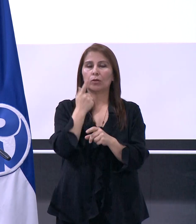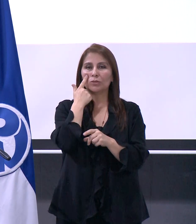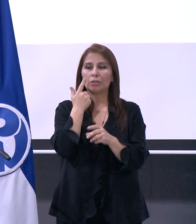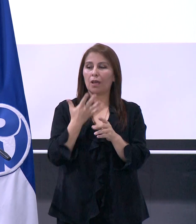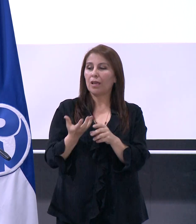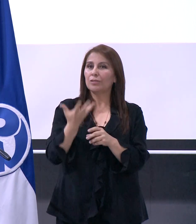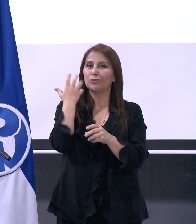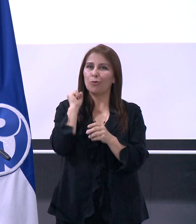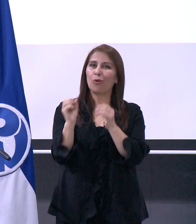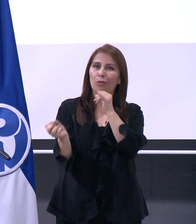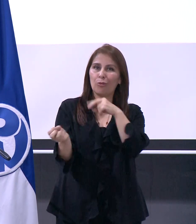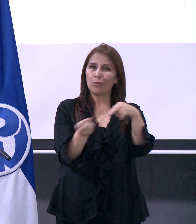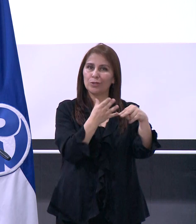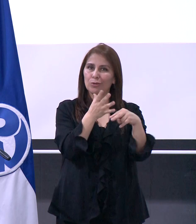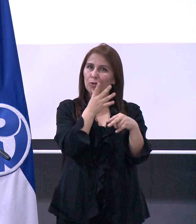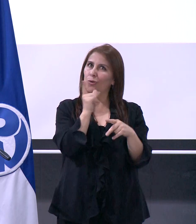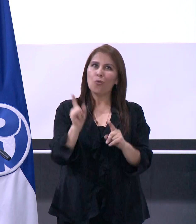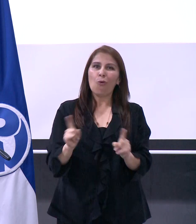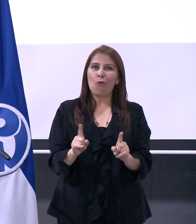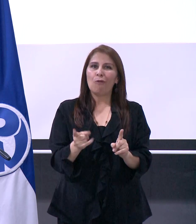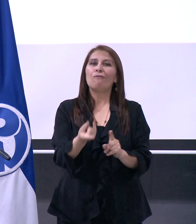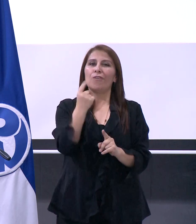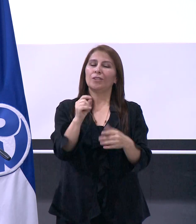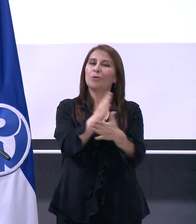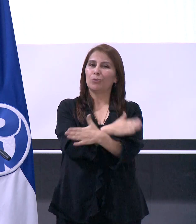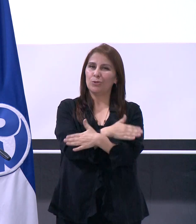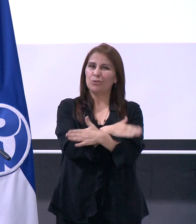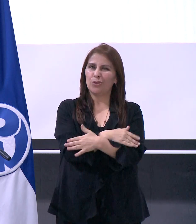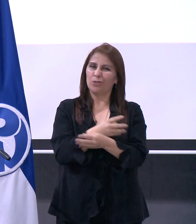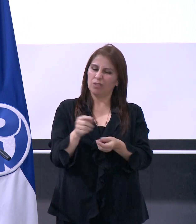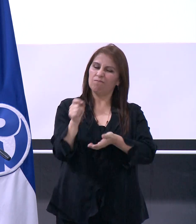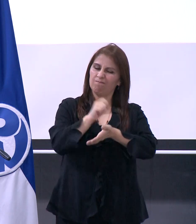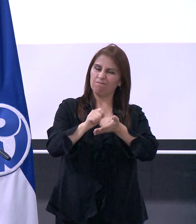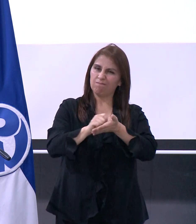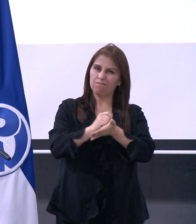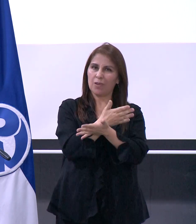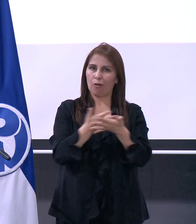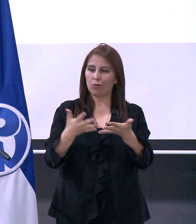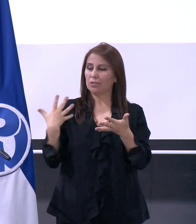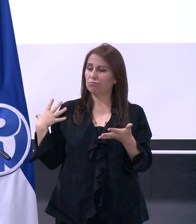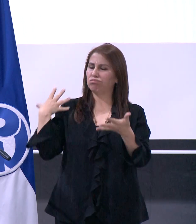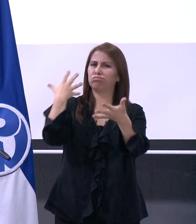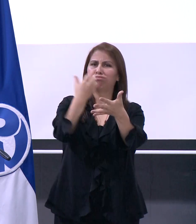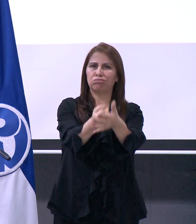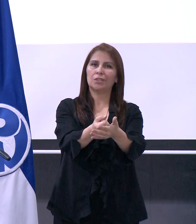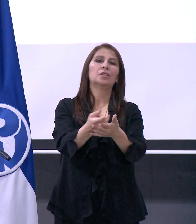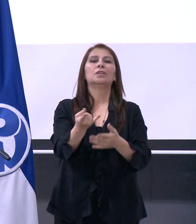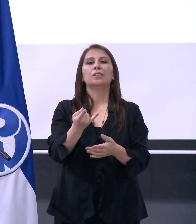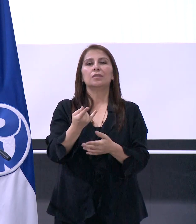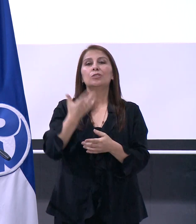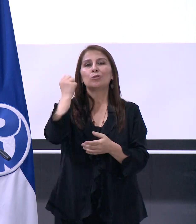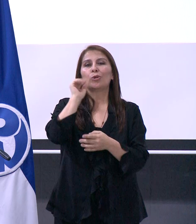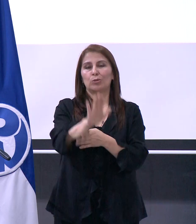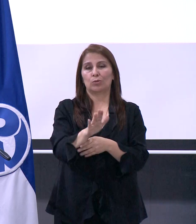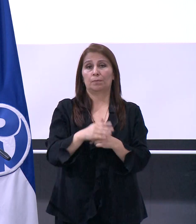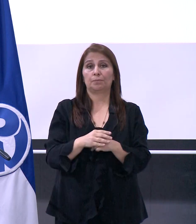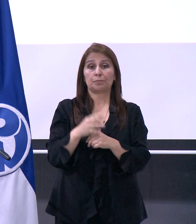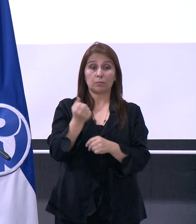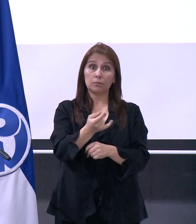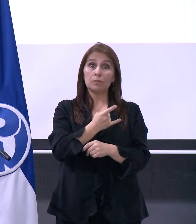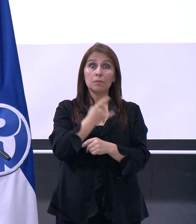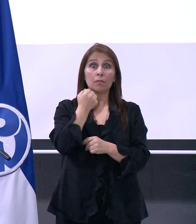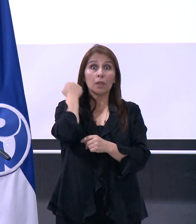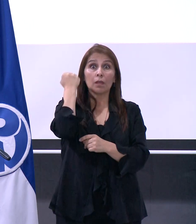con juicio de hacer una buena historia la universidad nacional celebró con bombos y platillos 150 años de